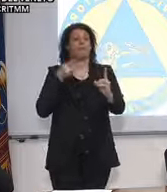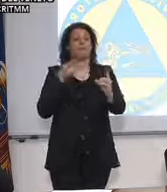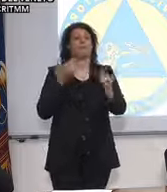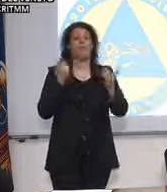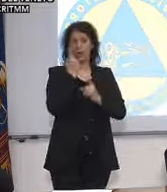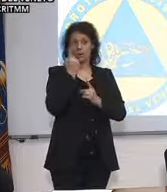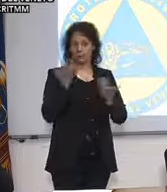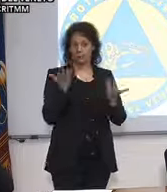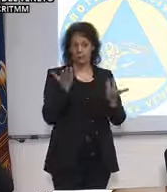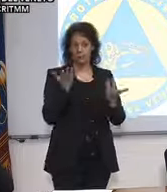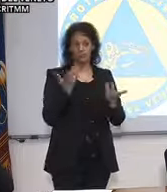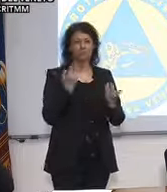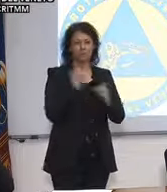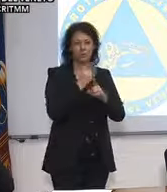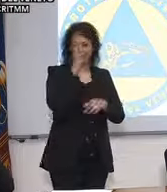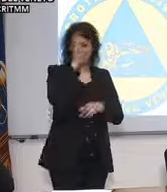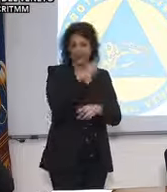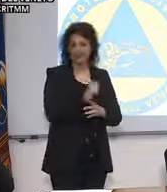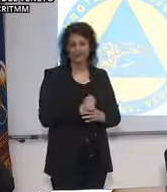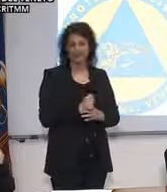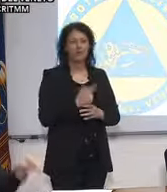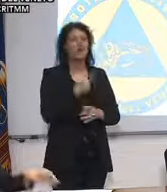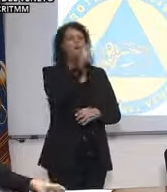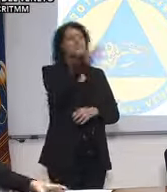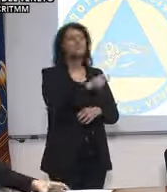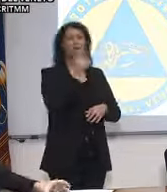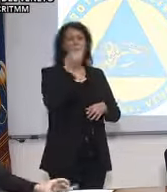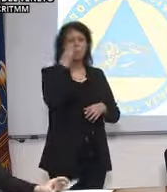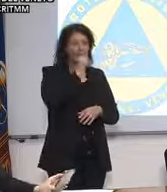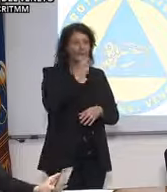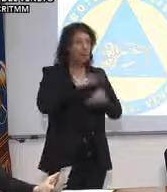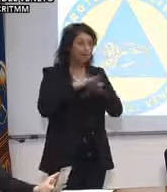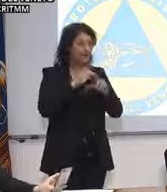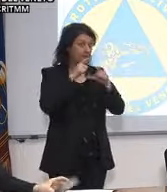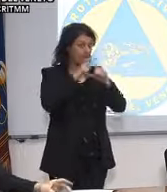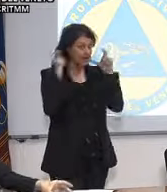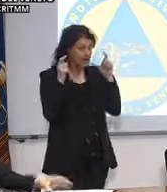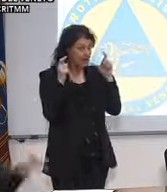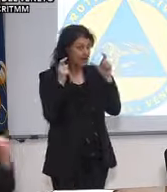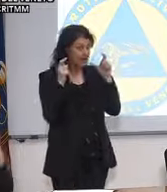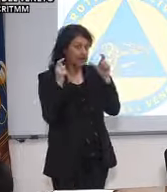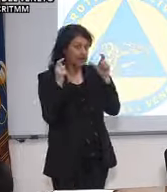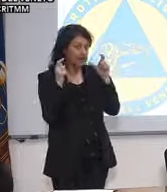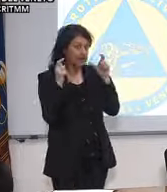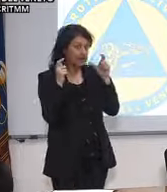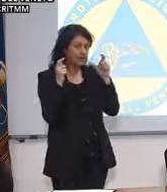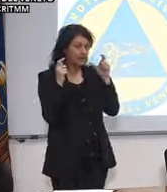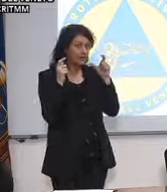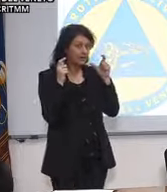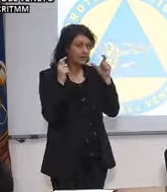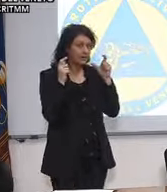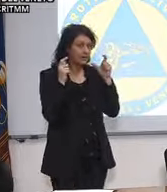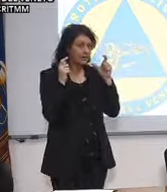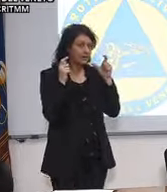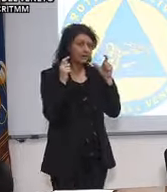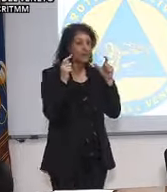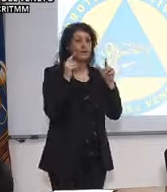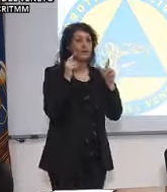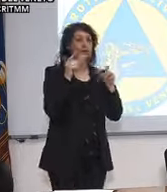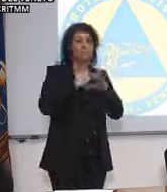infettato. Bisogna capire se portava la mascherina in vita, se scusate, la mascherina